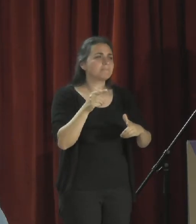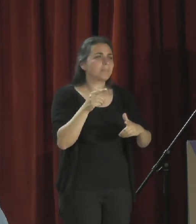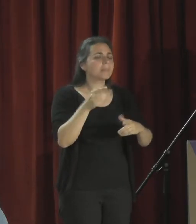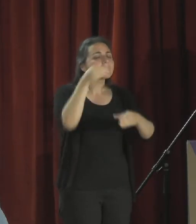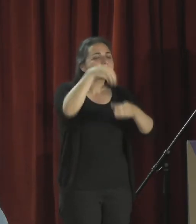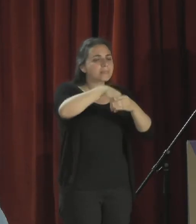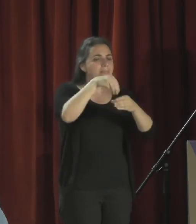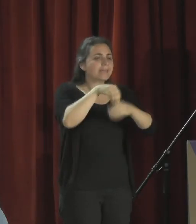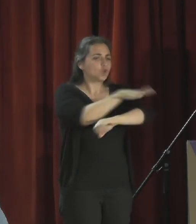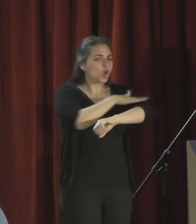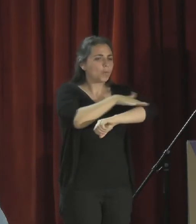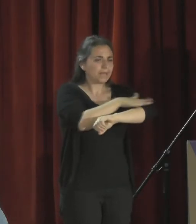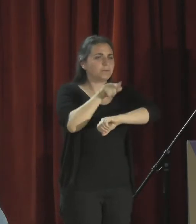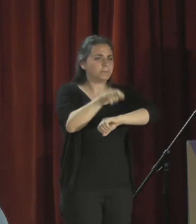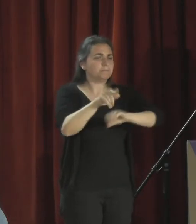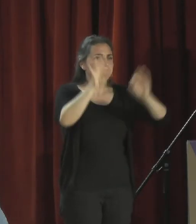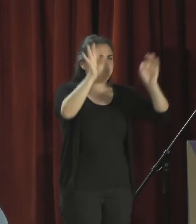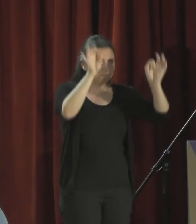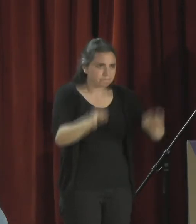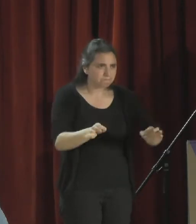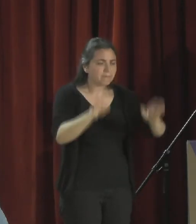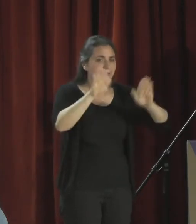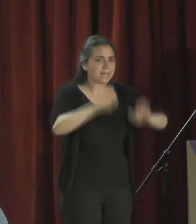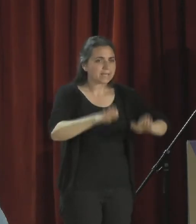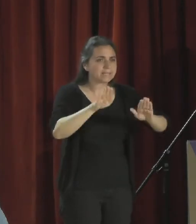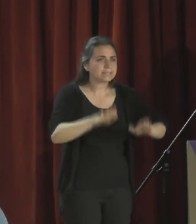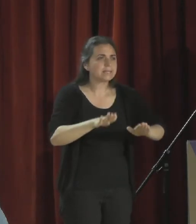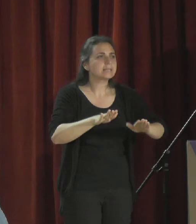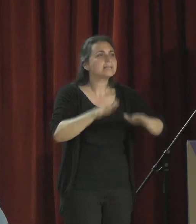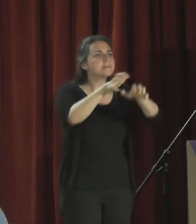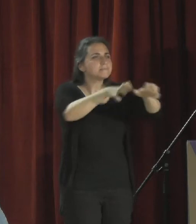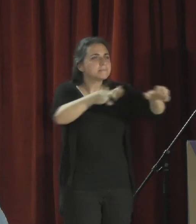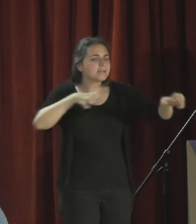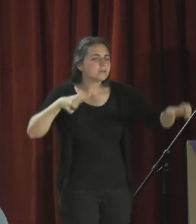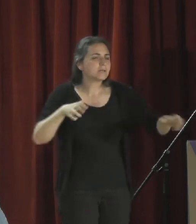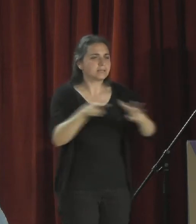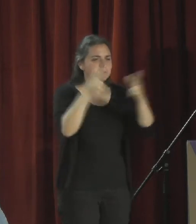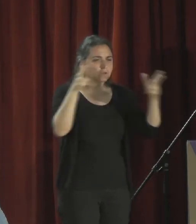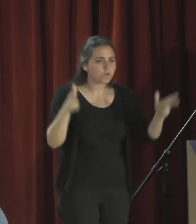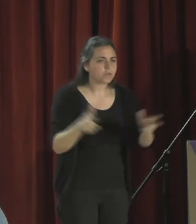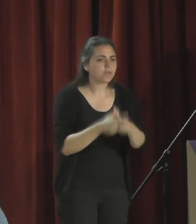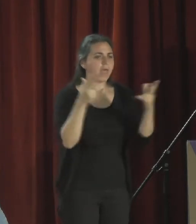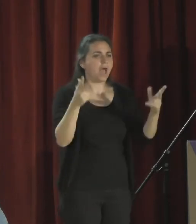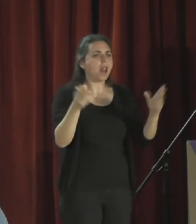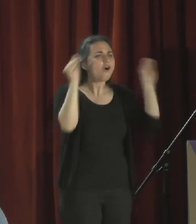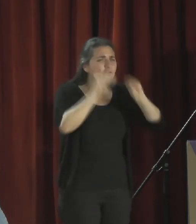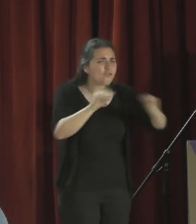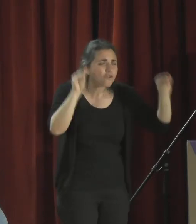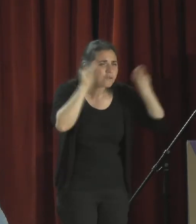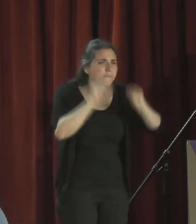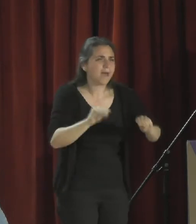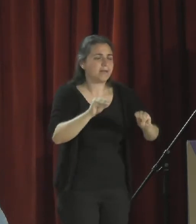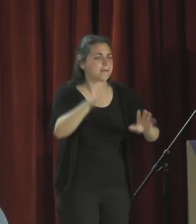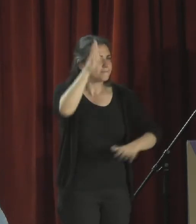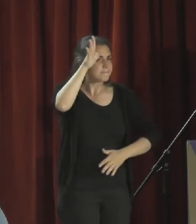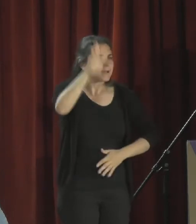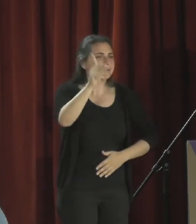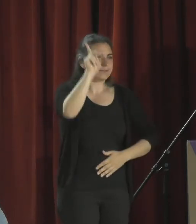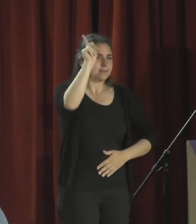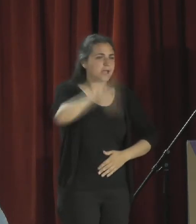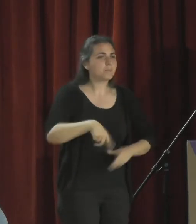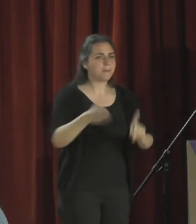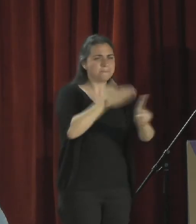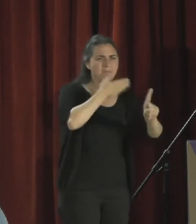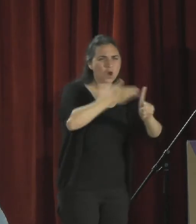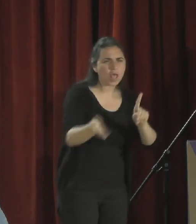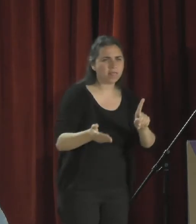de que as institucións representen a unha maioría social diversa, formada e farta da persecución e da